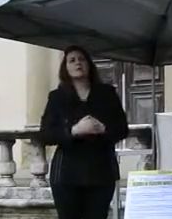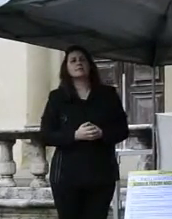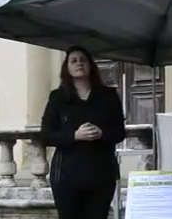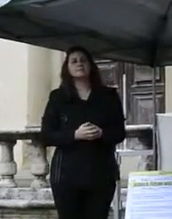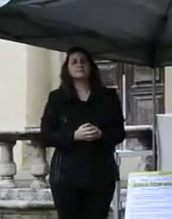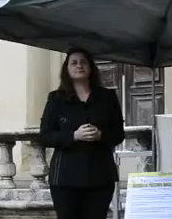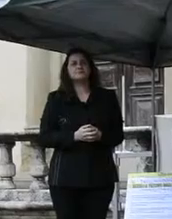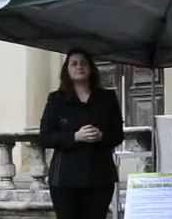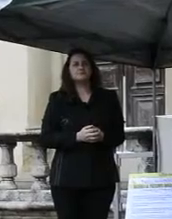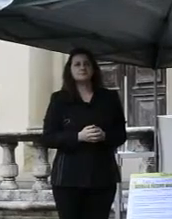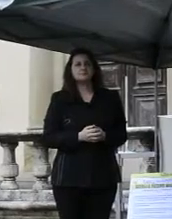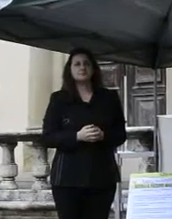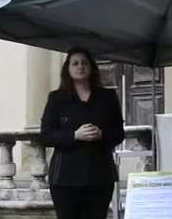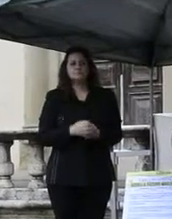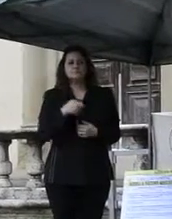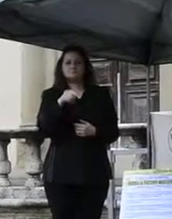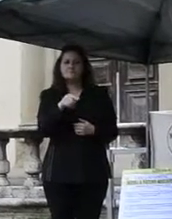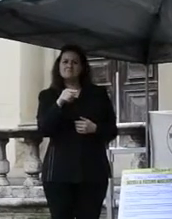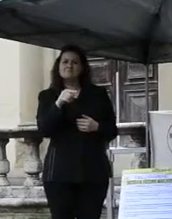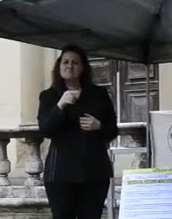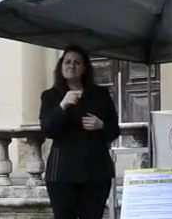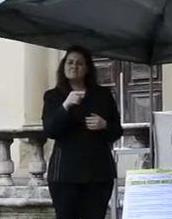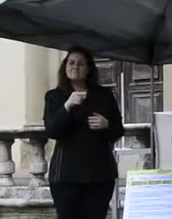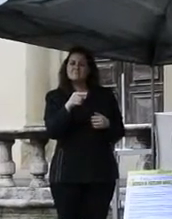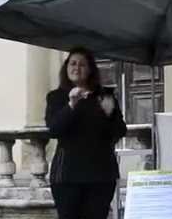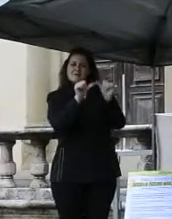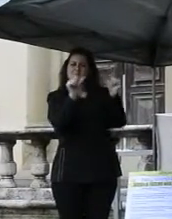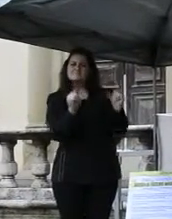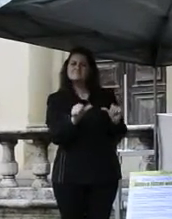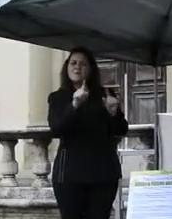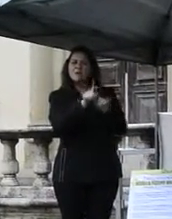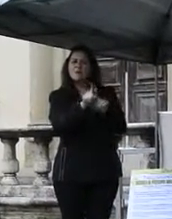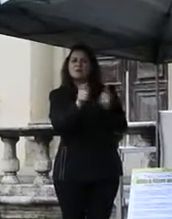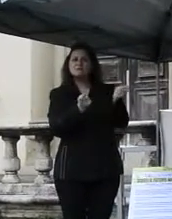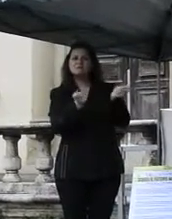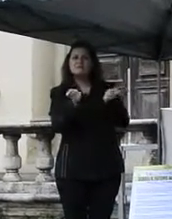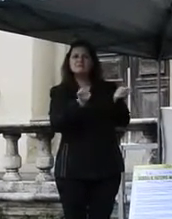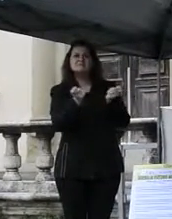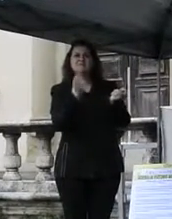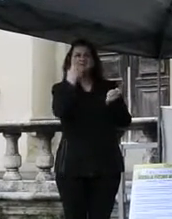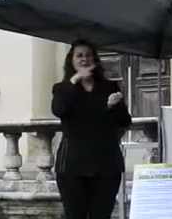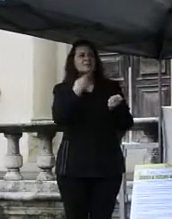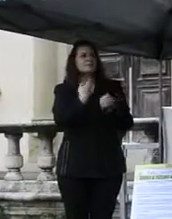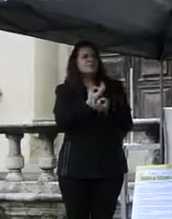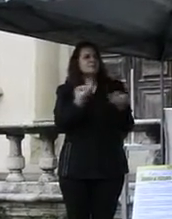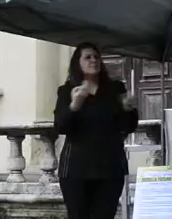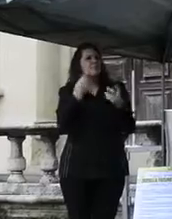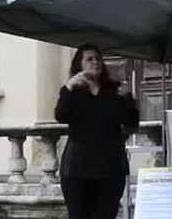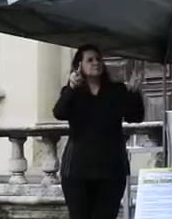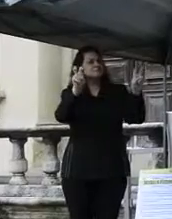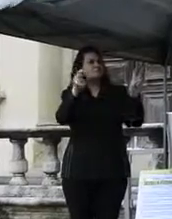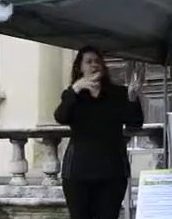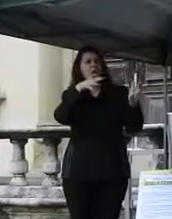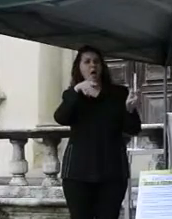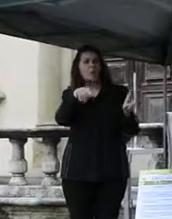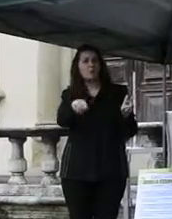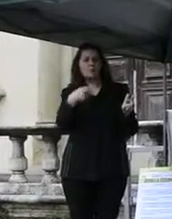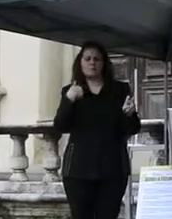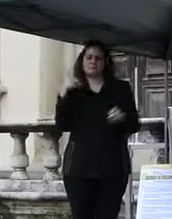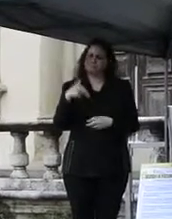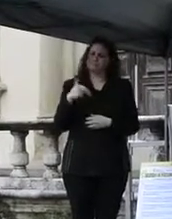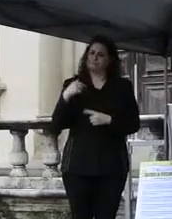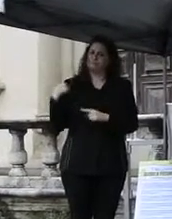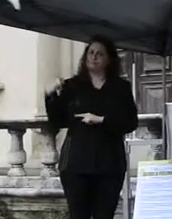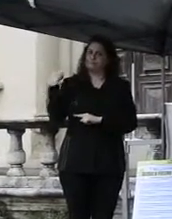questo modo di gestire un bene come l'acqua. Noi siamo attivi da tanti anni, abbiamo